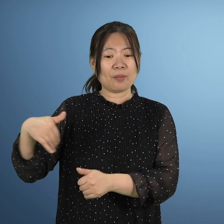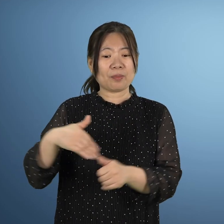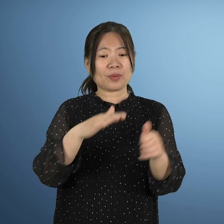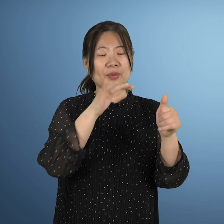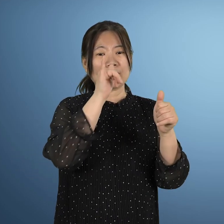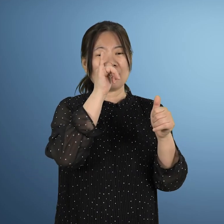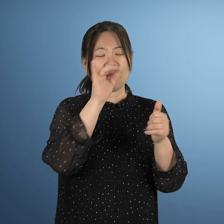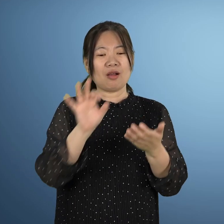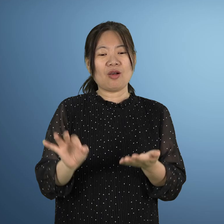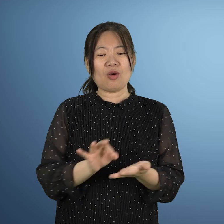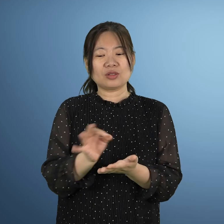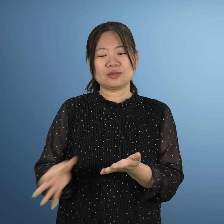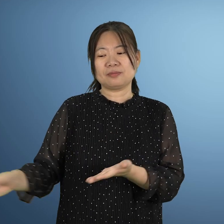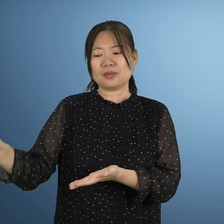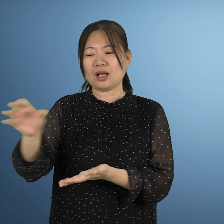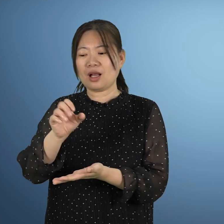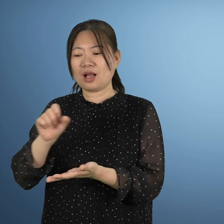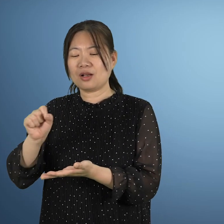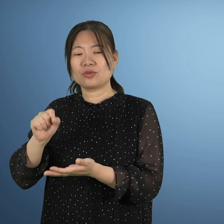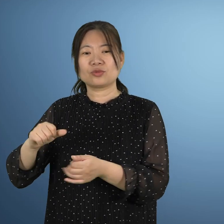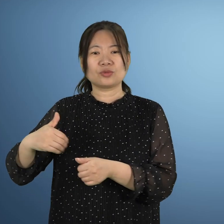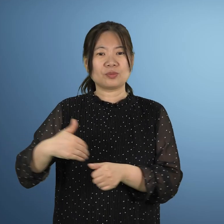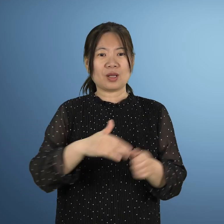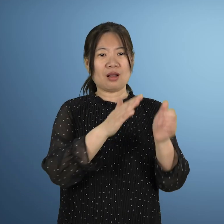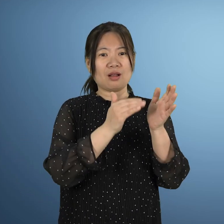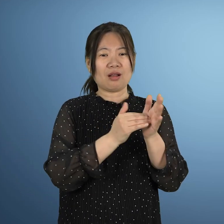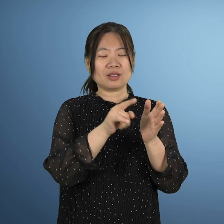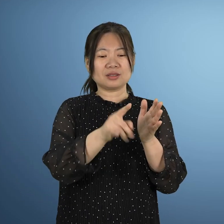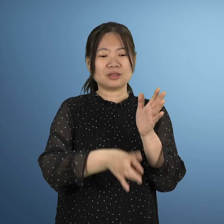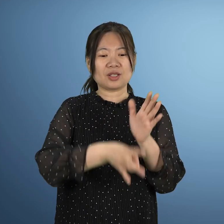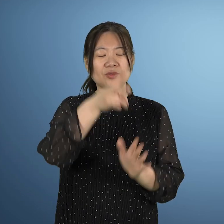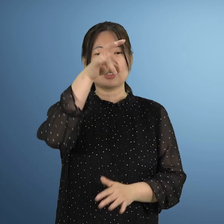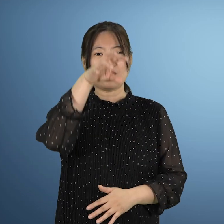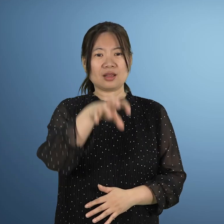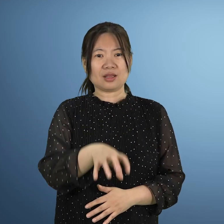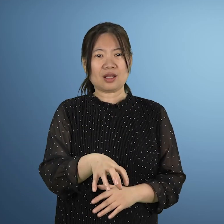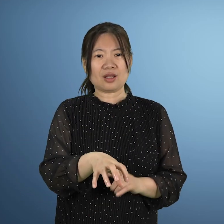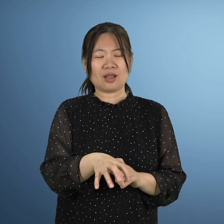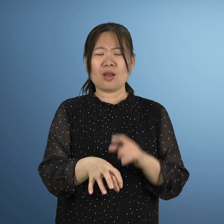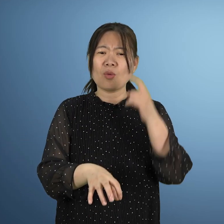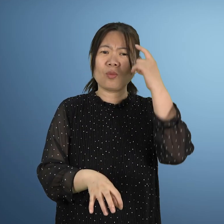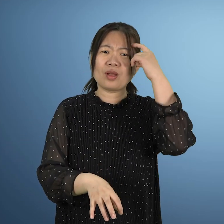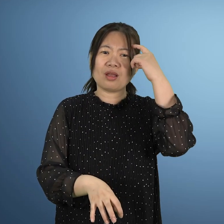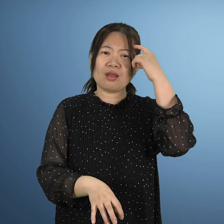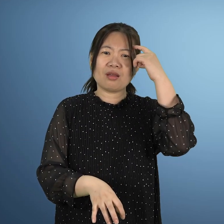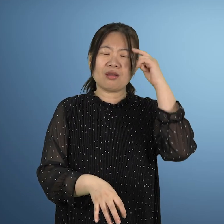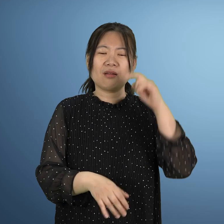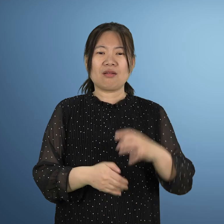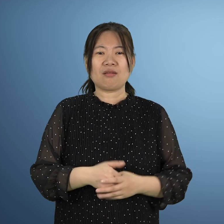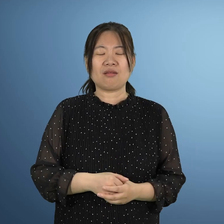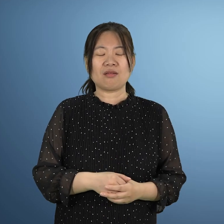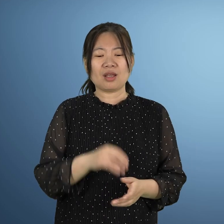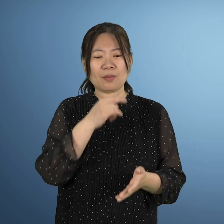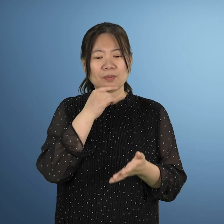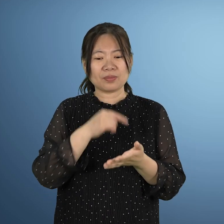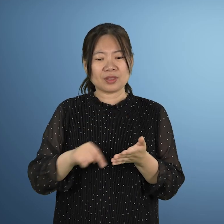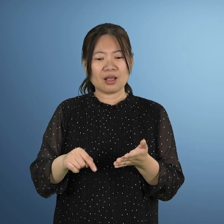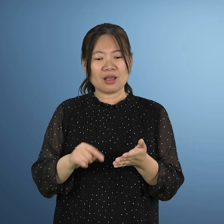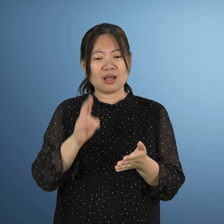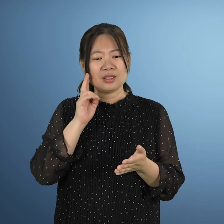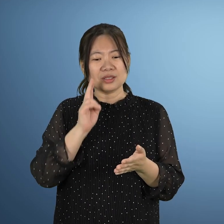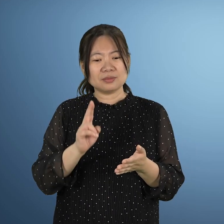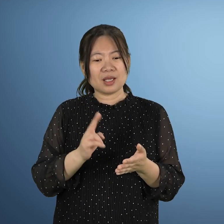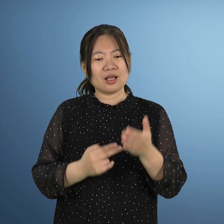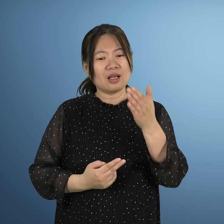하죠. 헌금을 걷어가지고. 그 예루살렘에 왜 이 재난이 유독 심한